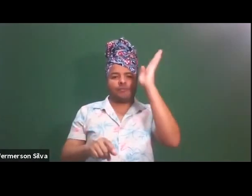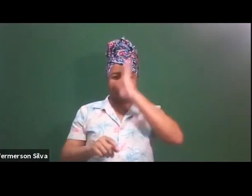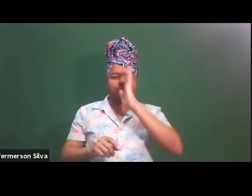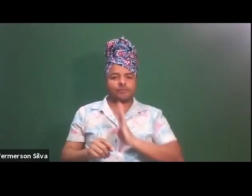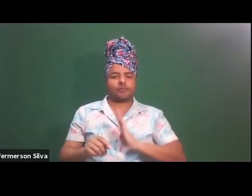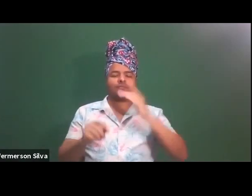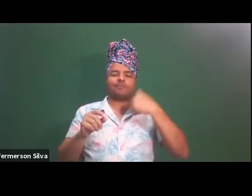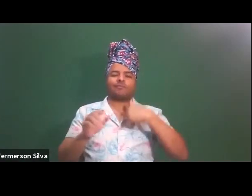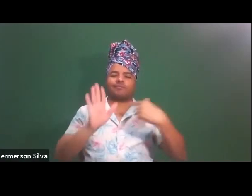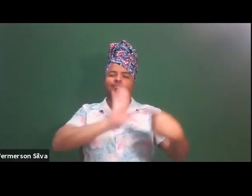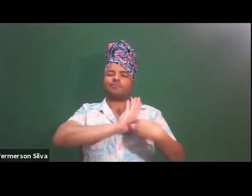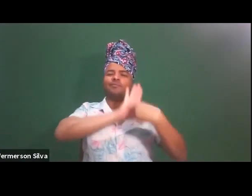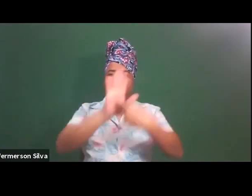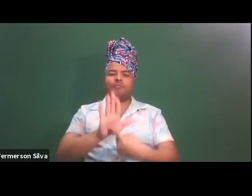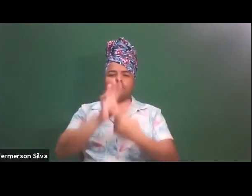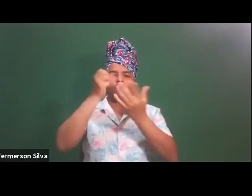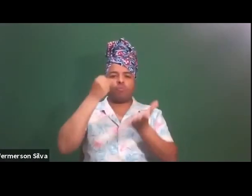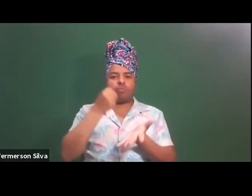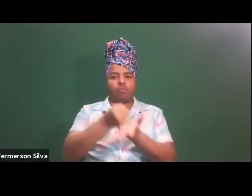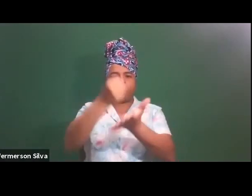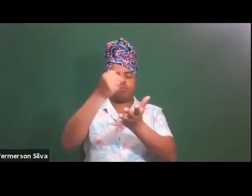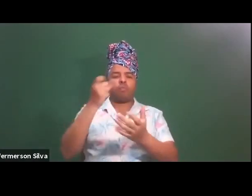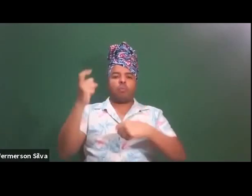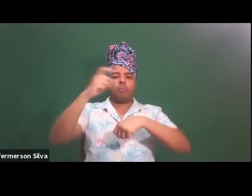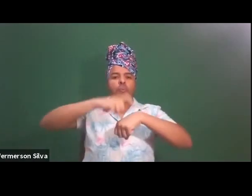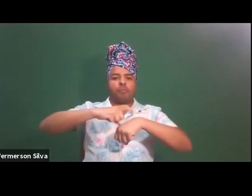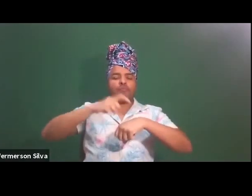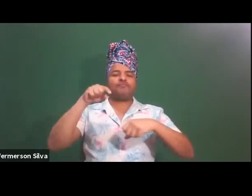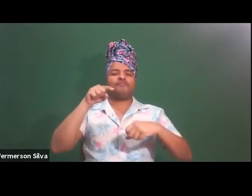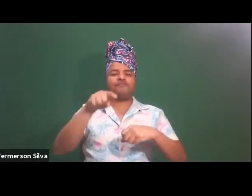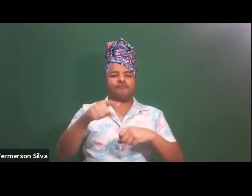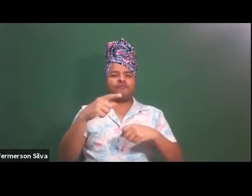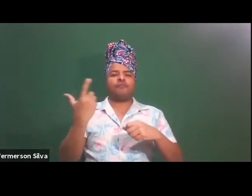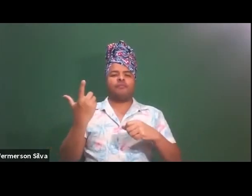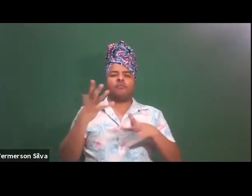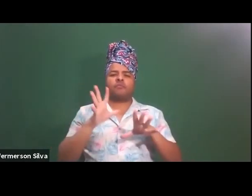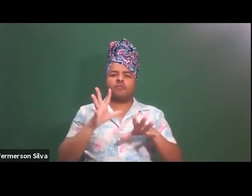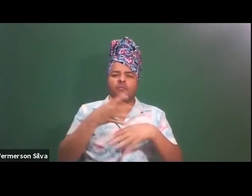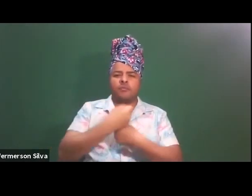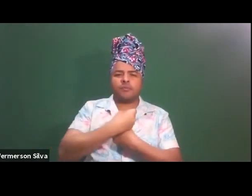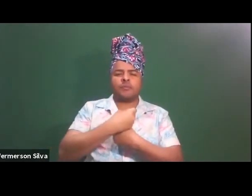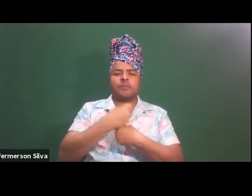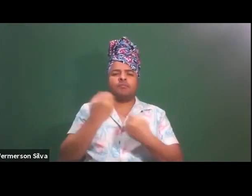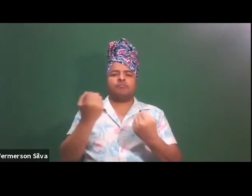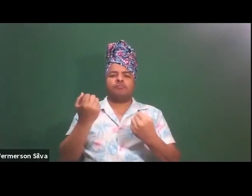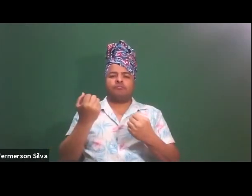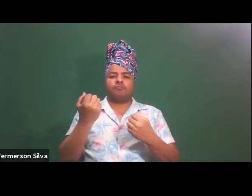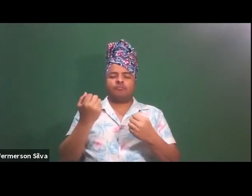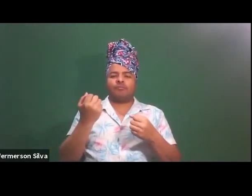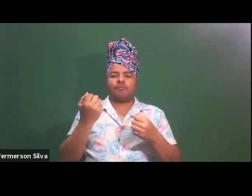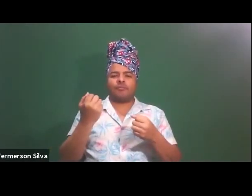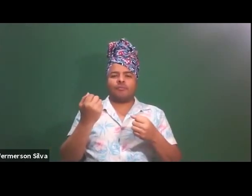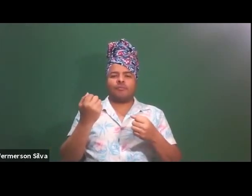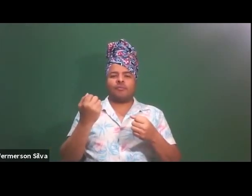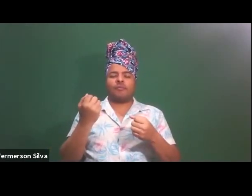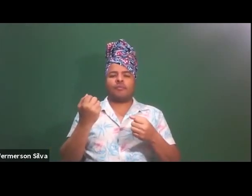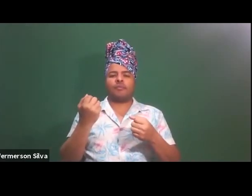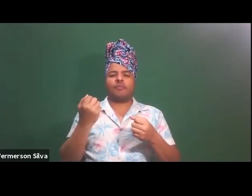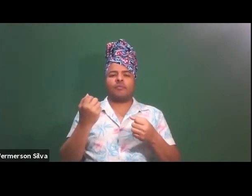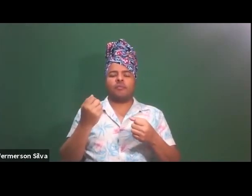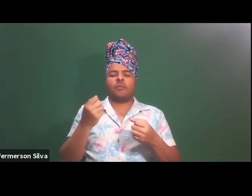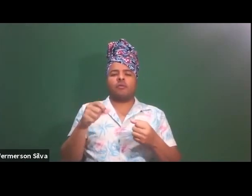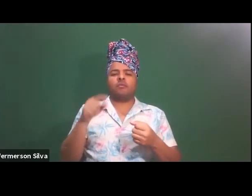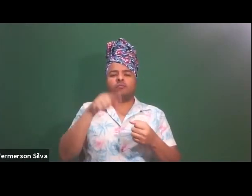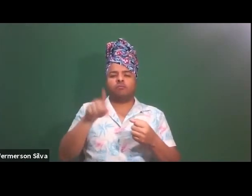traz para vocês uma contribuição num momento de muita dor, um momento de muito desespero,